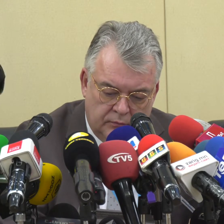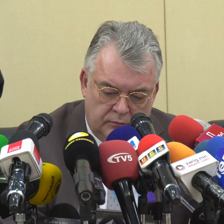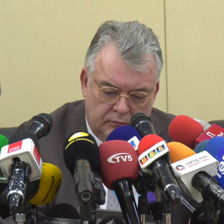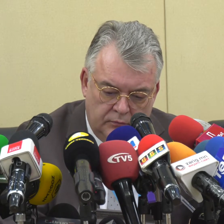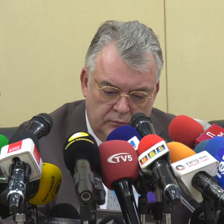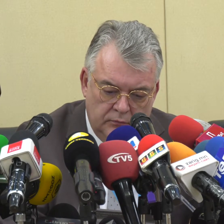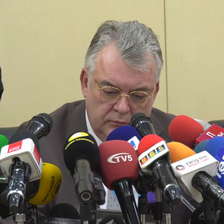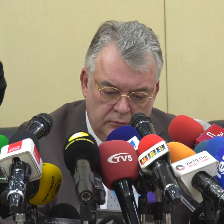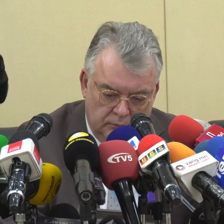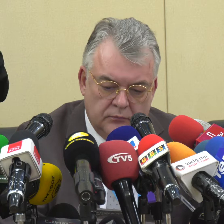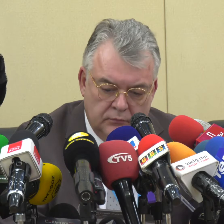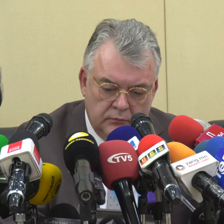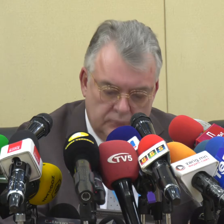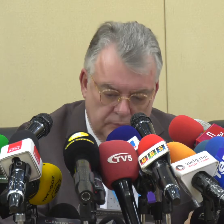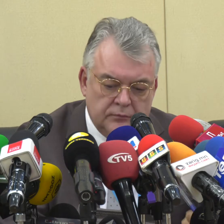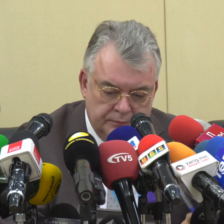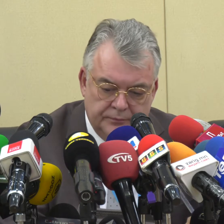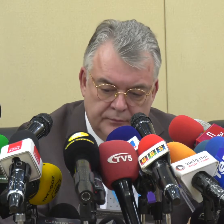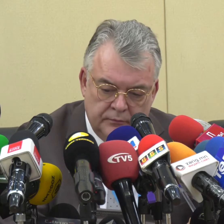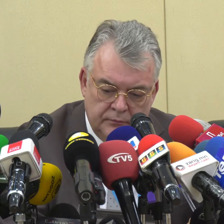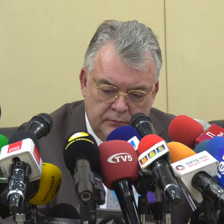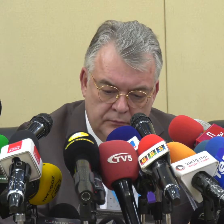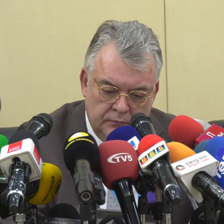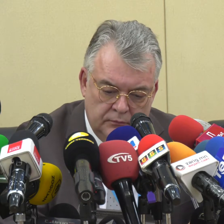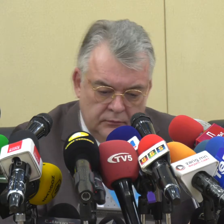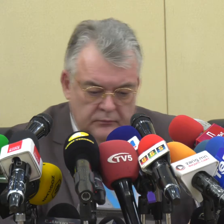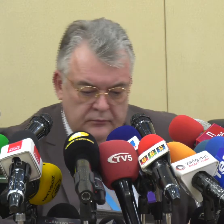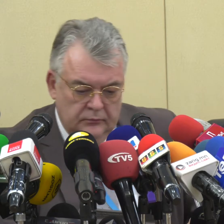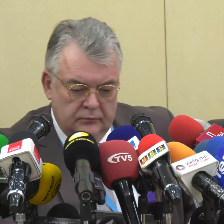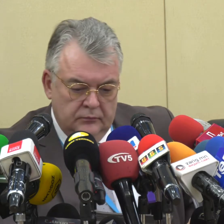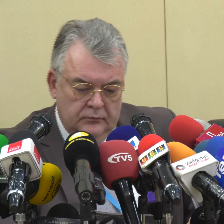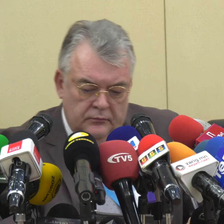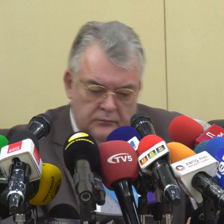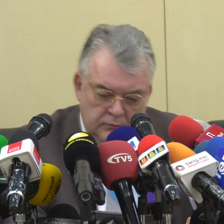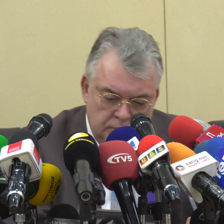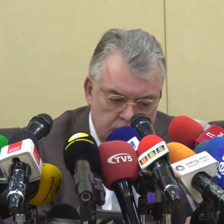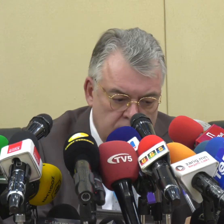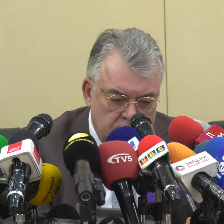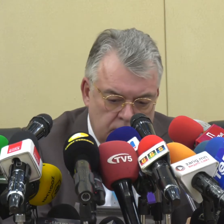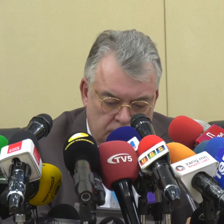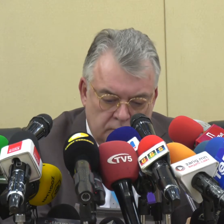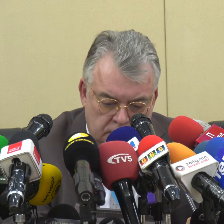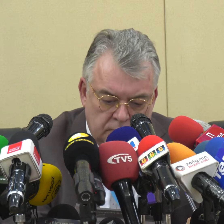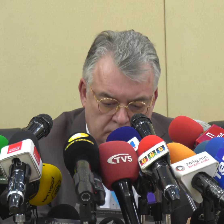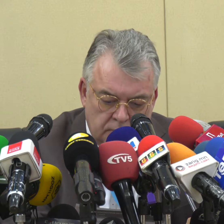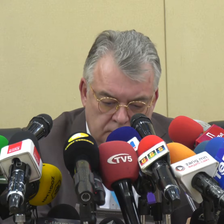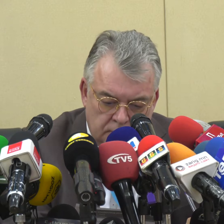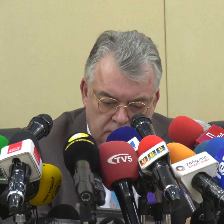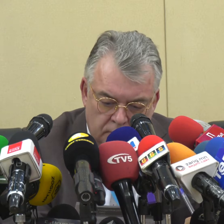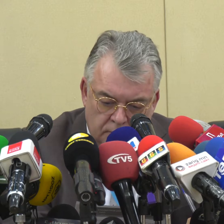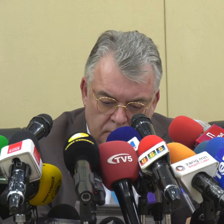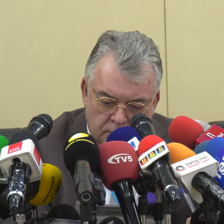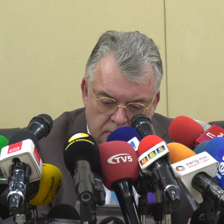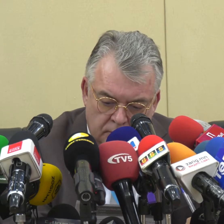Арабын Эмират улсад 4 тохиолдол батлагдсан тохиол бүртгэгдсэн. Тэгээд та нар бас мэдж байгаа бид нар урд нь мэдээж ирсэн 1